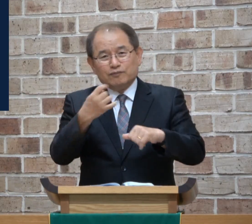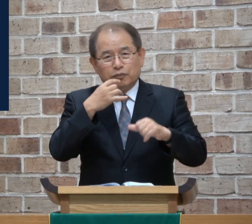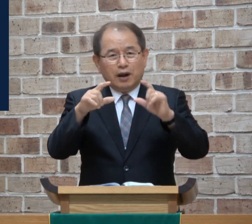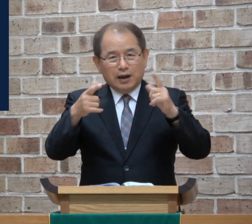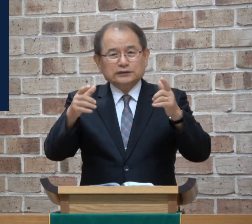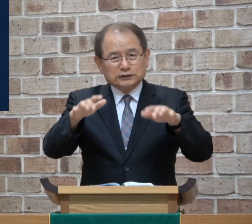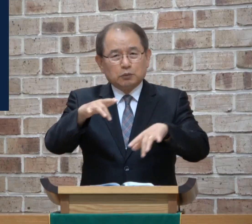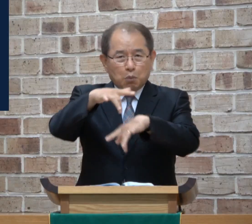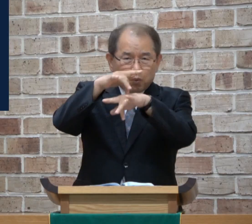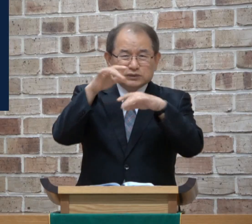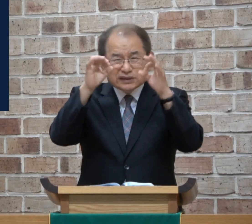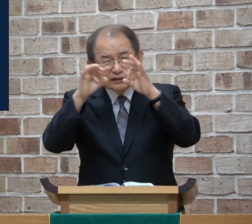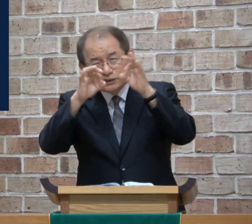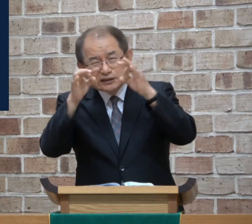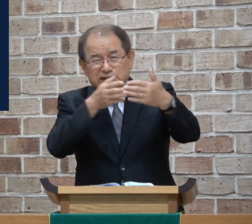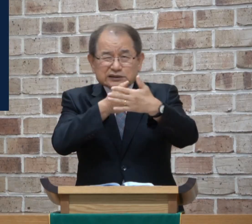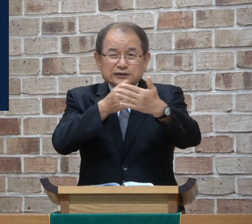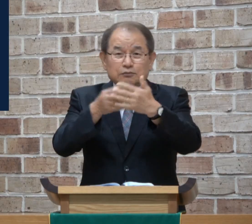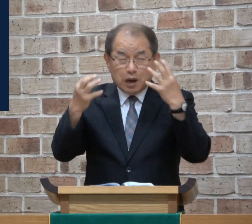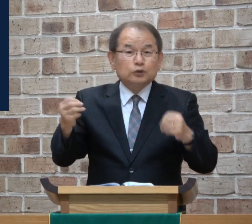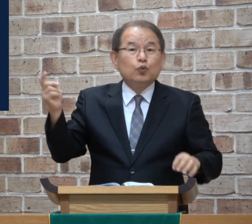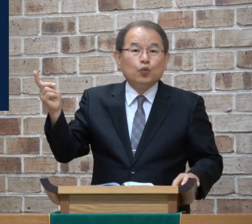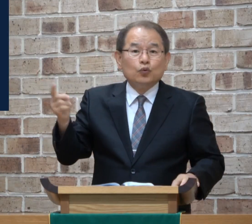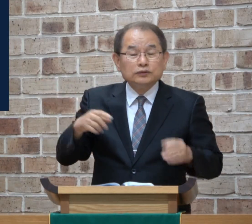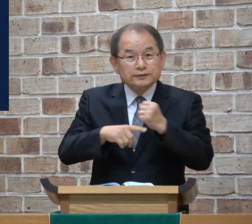인해서 80명 정도의 모든 사람들이 죽거나 사라지거나 했습니다.